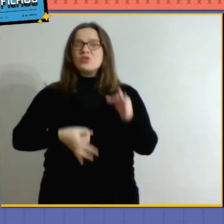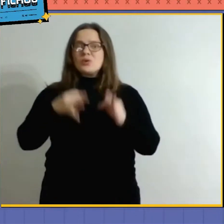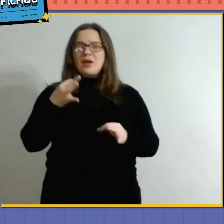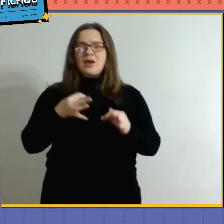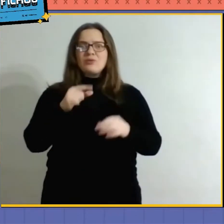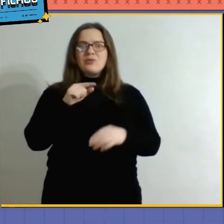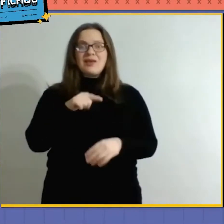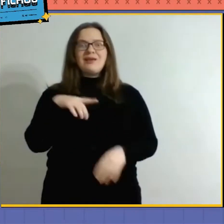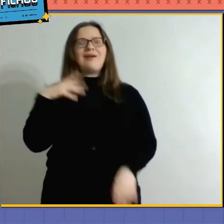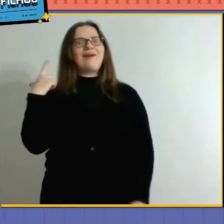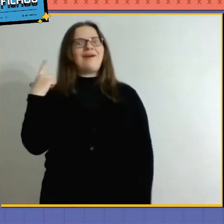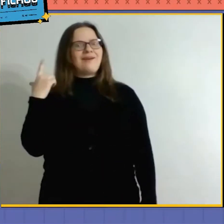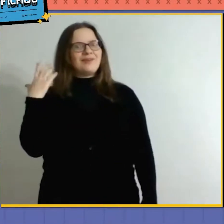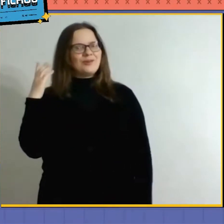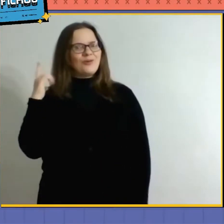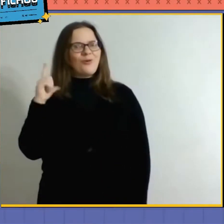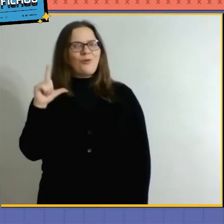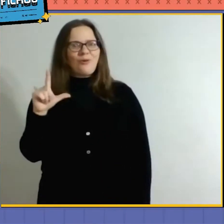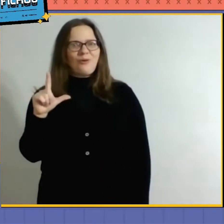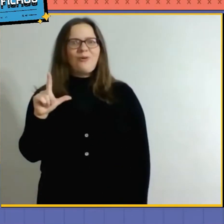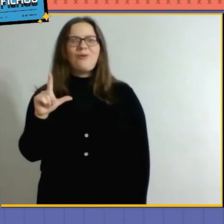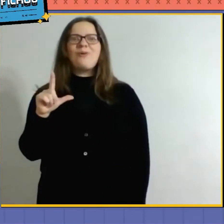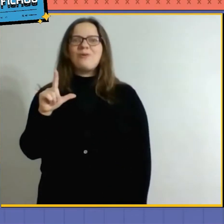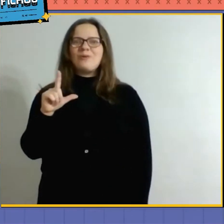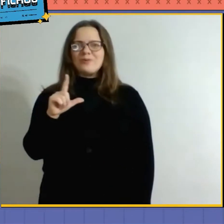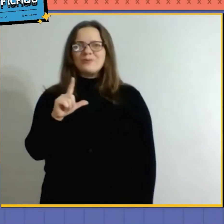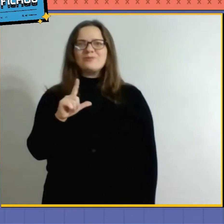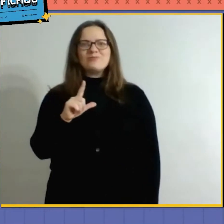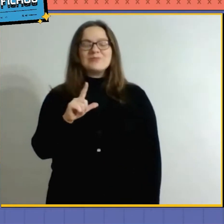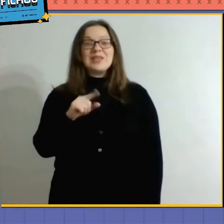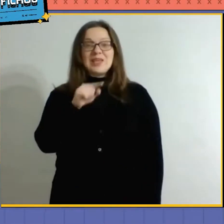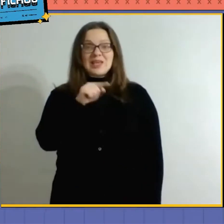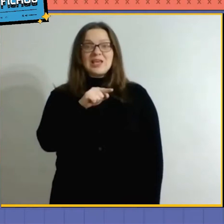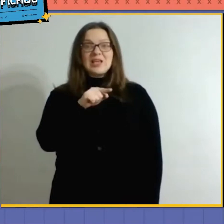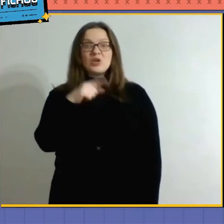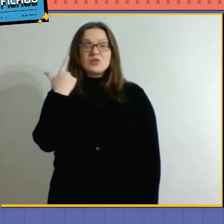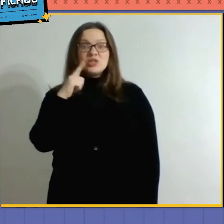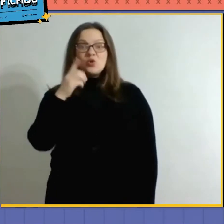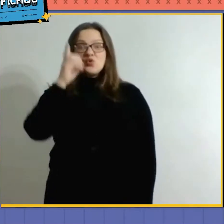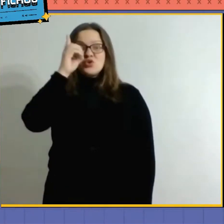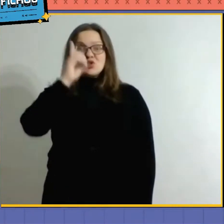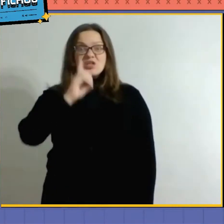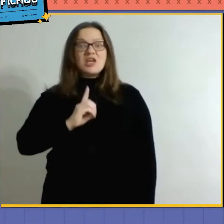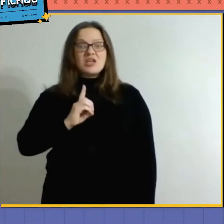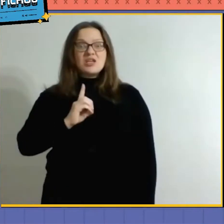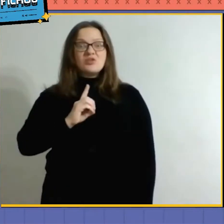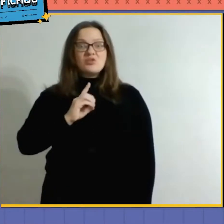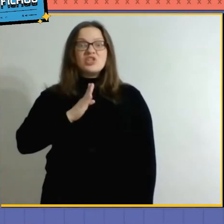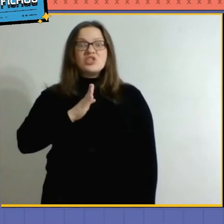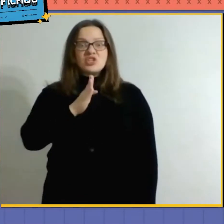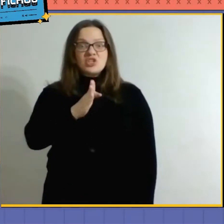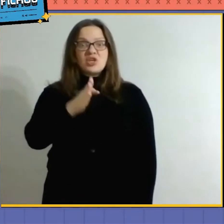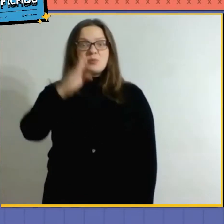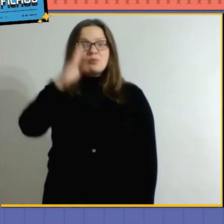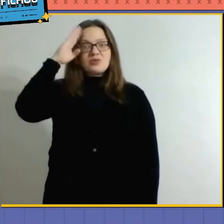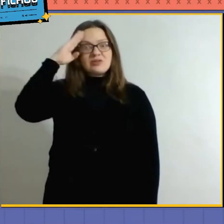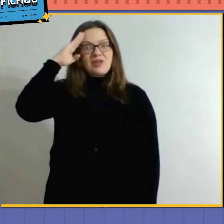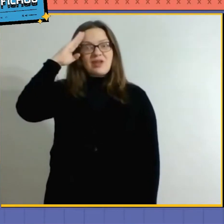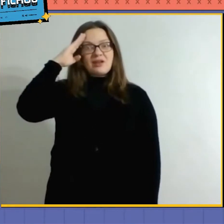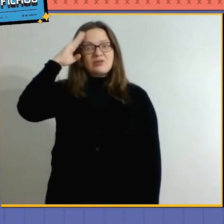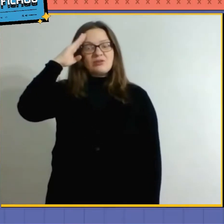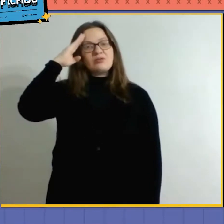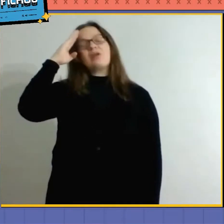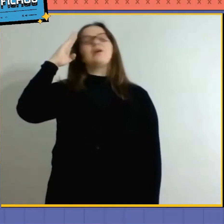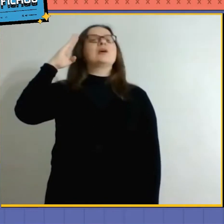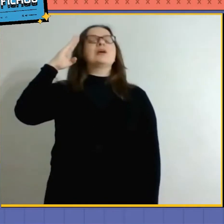causa ele foi a ele foi dado o direito de servir o exército como não-combatente